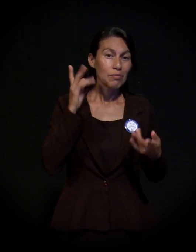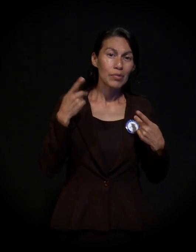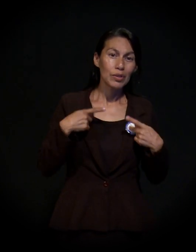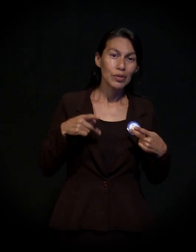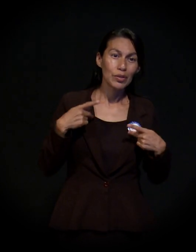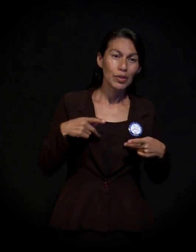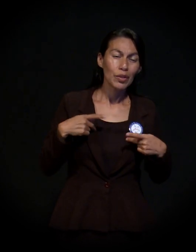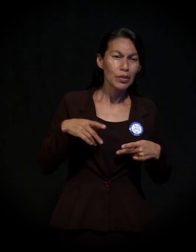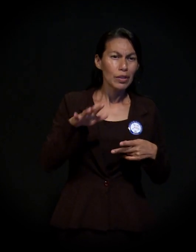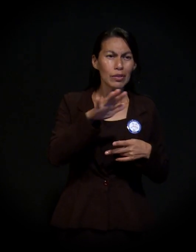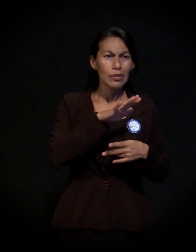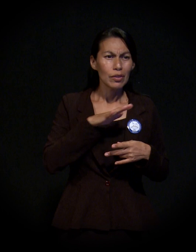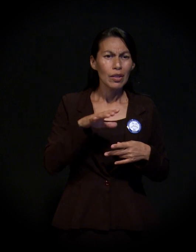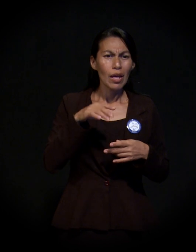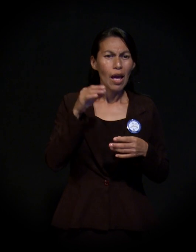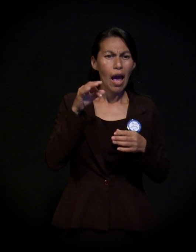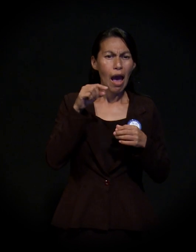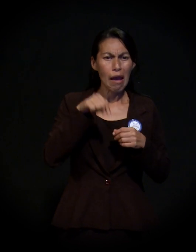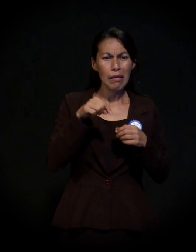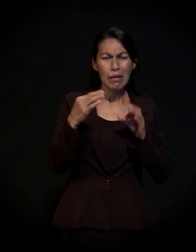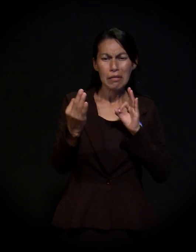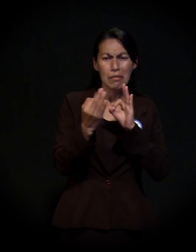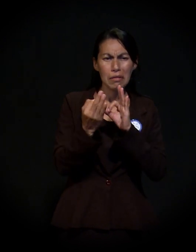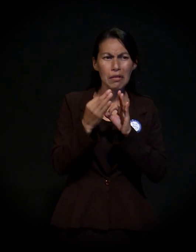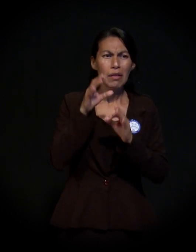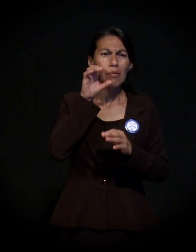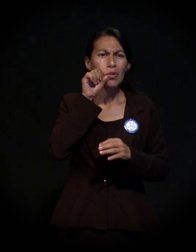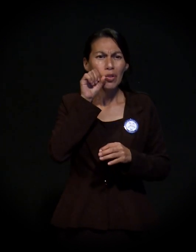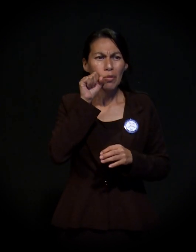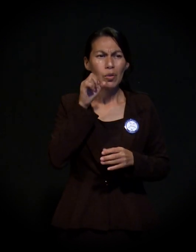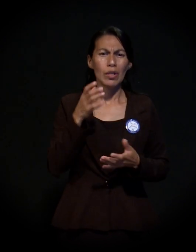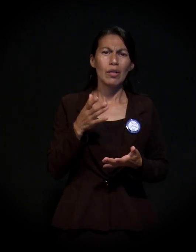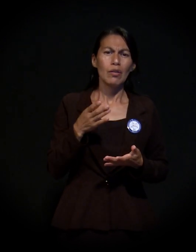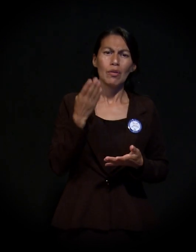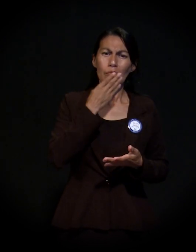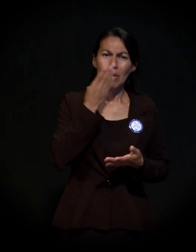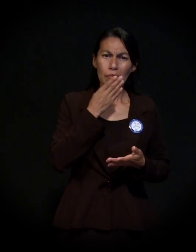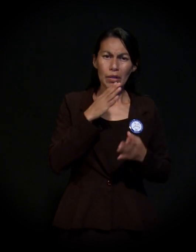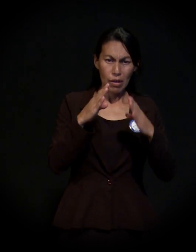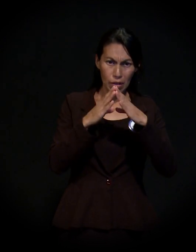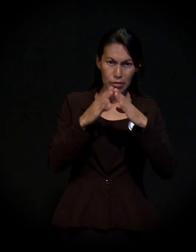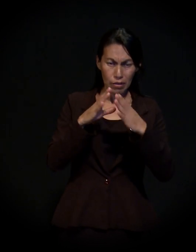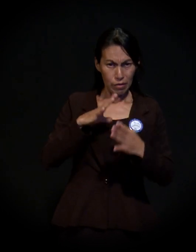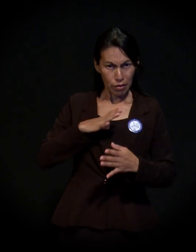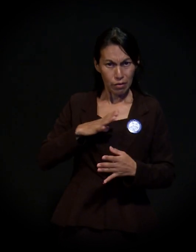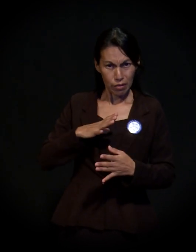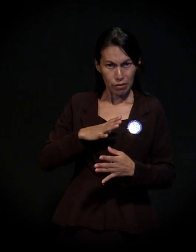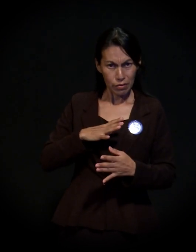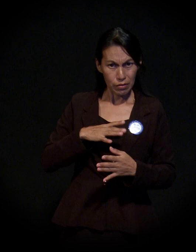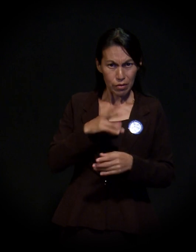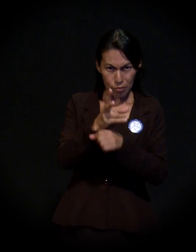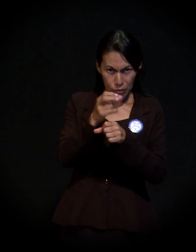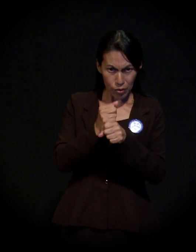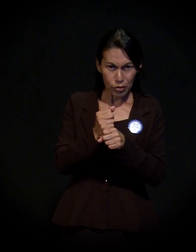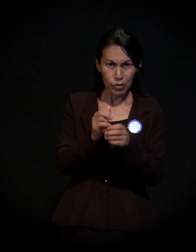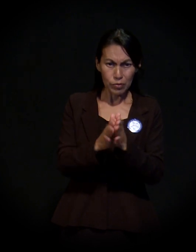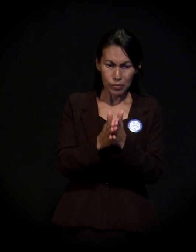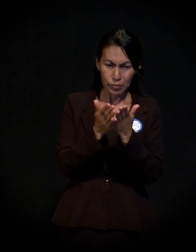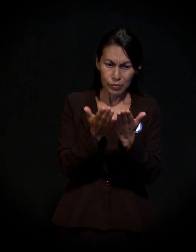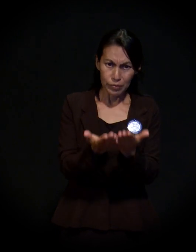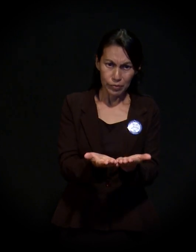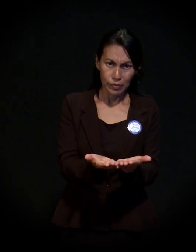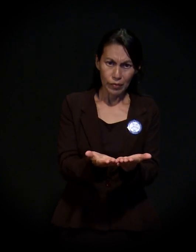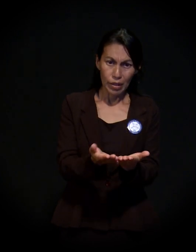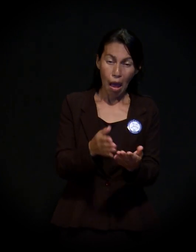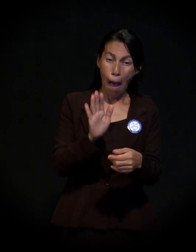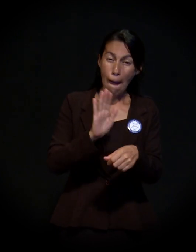es cristiana y todos en su casa tienen una Biblia. Y ahí pueden encontrar más de